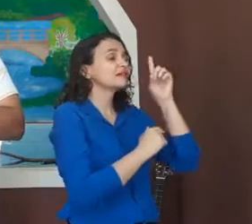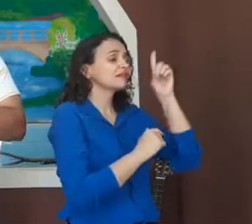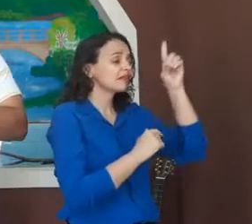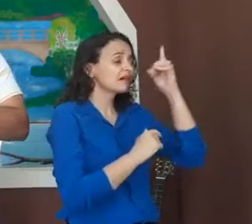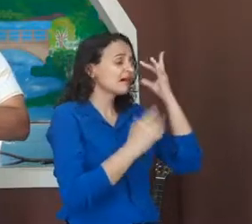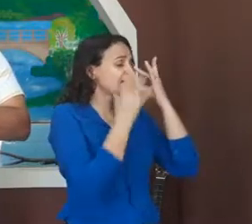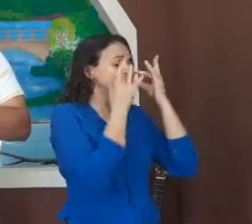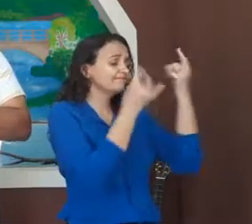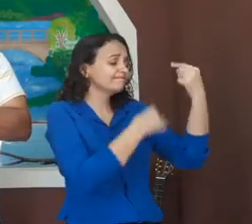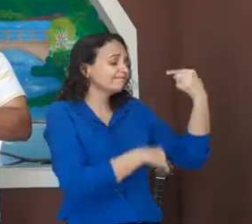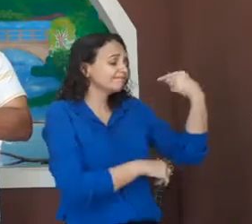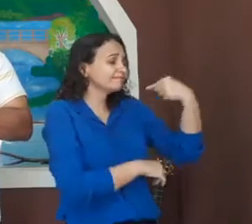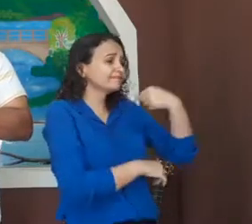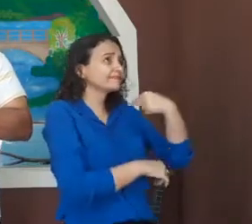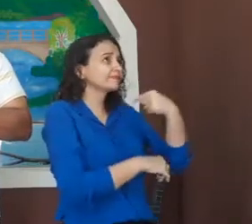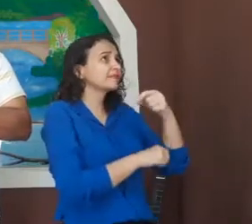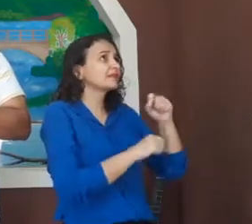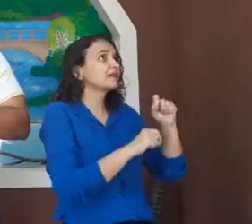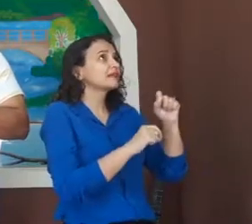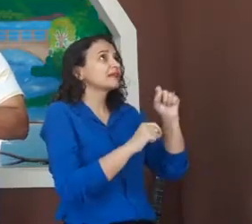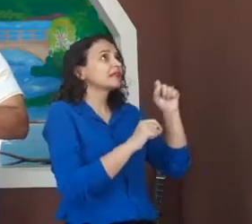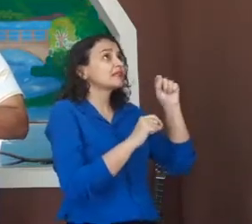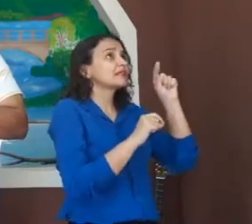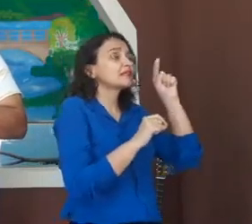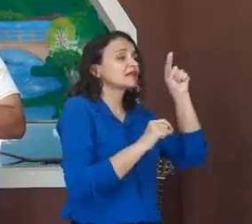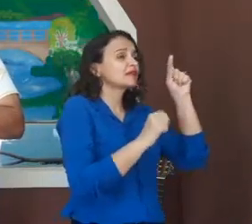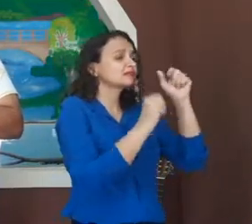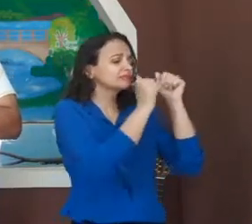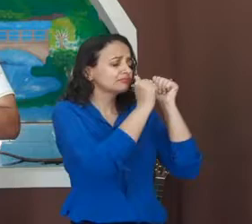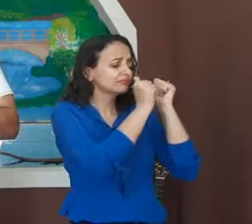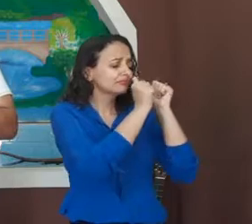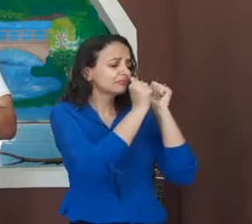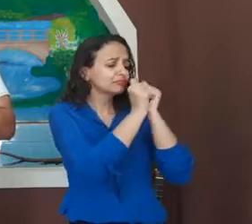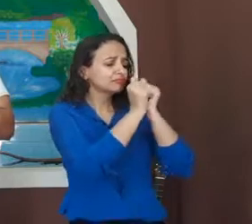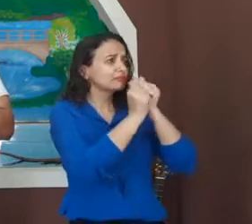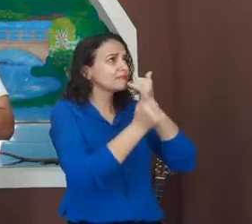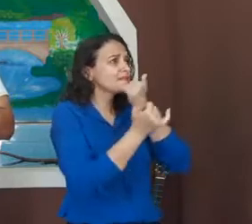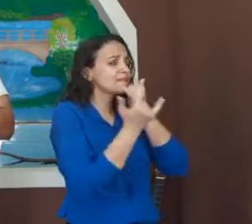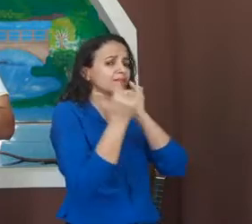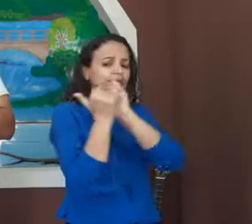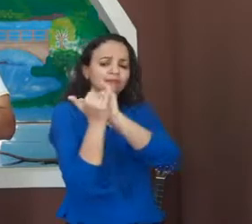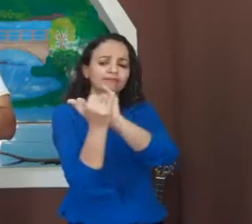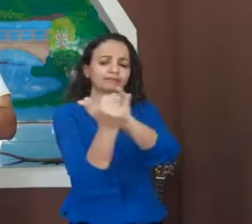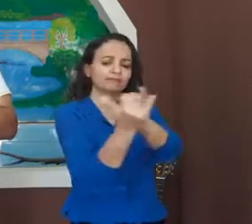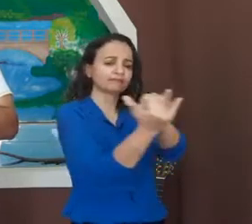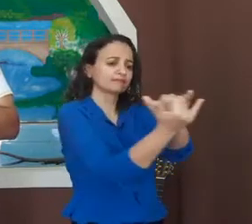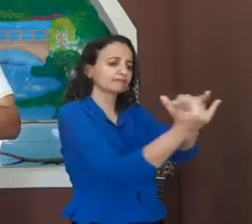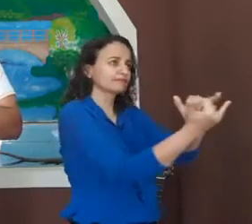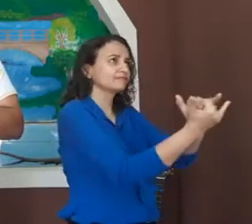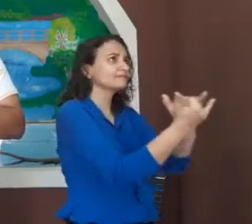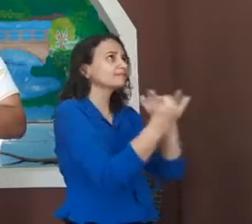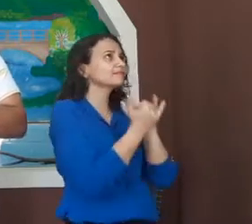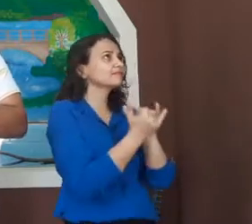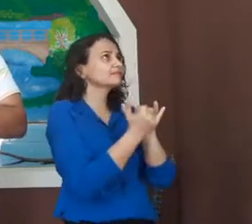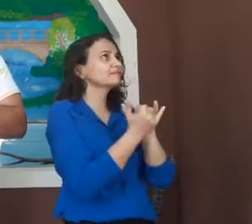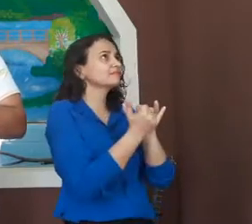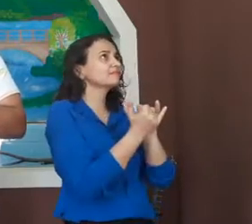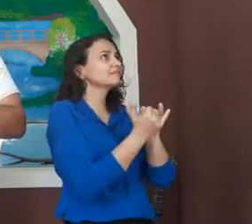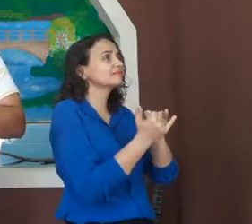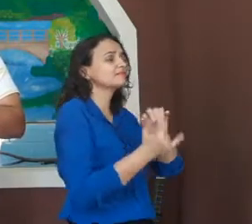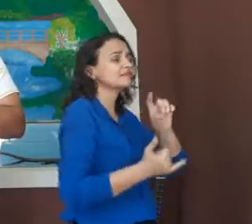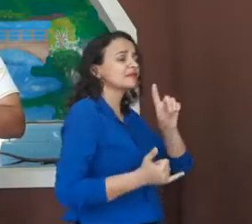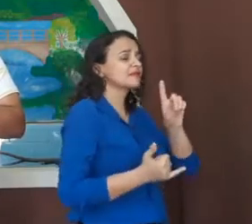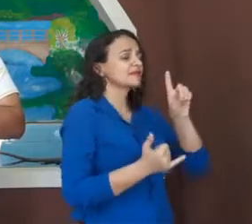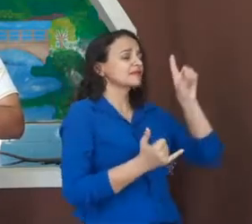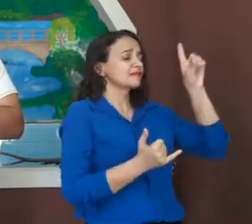iniquidades, Senhor, quem subsistirá? Mas contigo está o perdão, para que sejas temido.